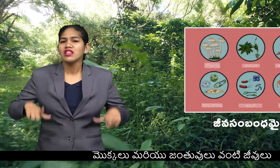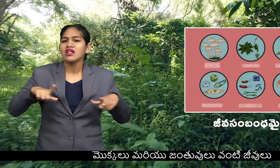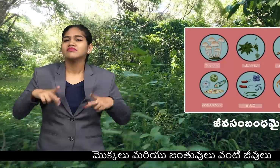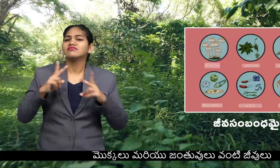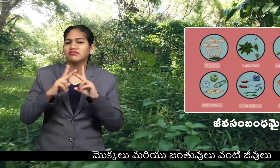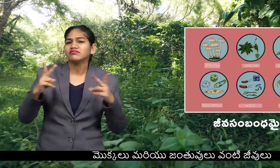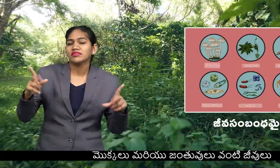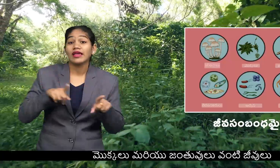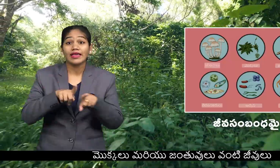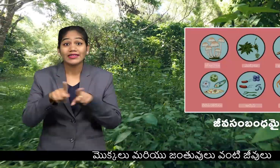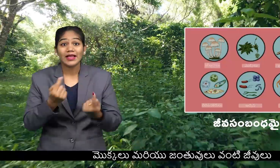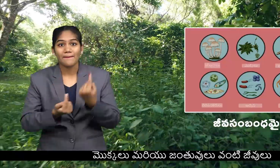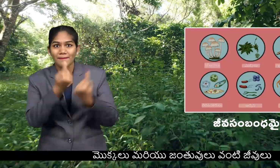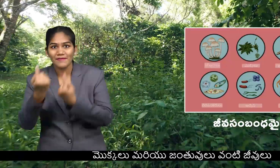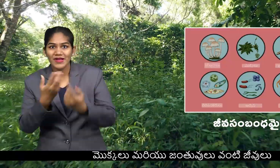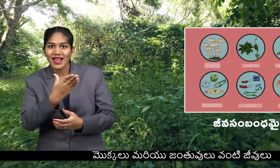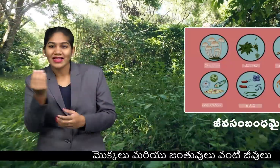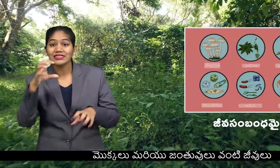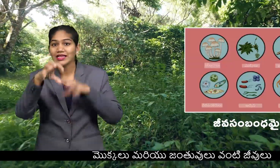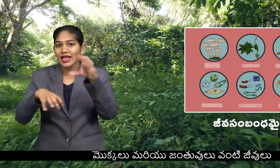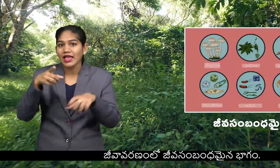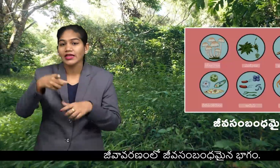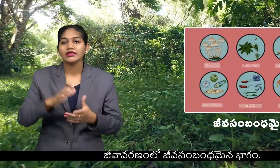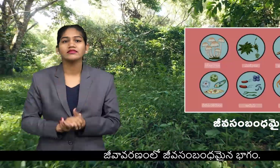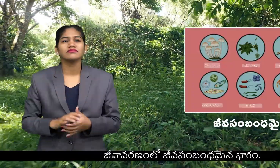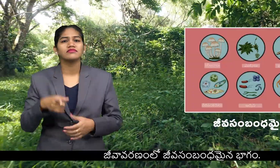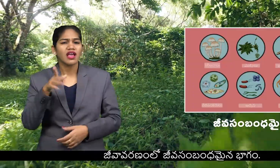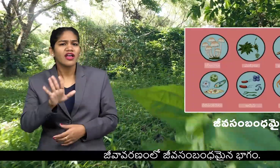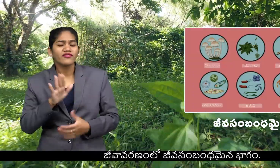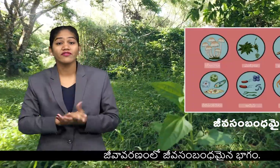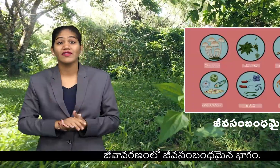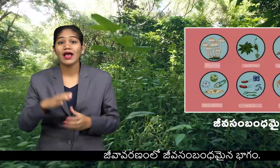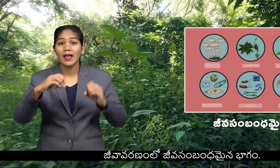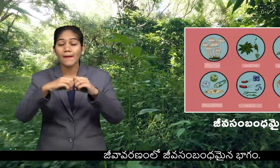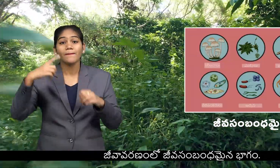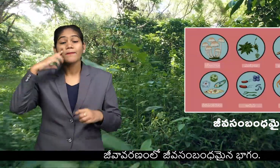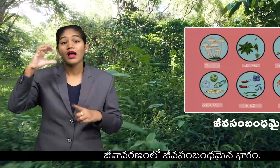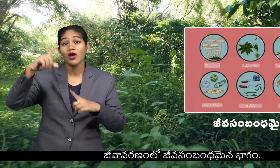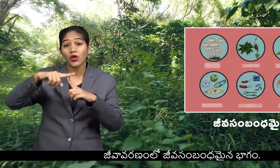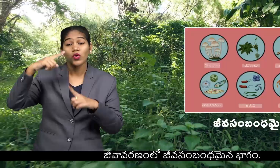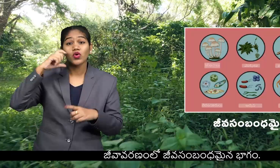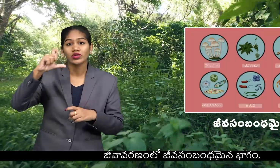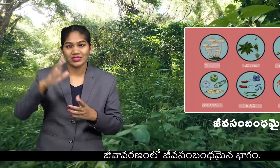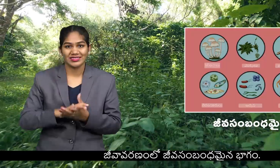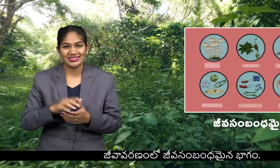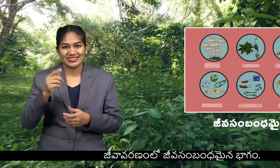5 మొక్కలు మరియు జంతువులు వంటి జీవులు జీవావరణంలో జీవ సంబంధమైన